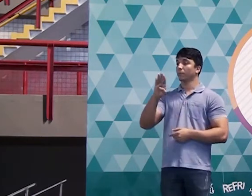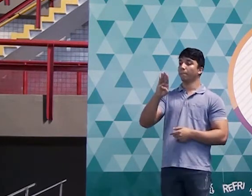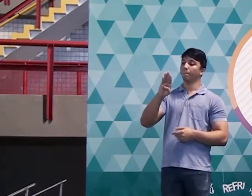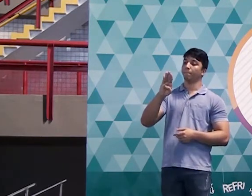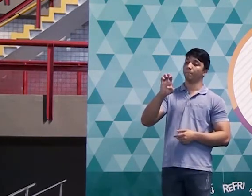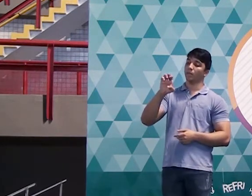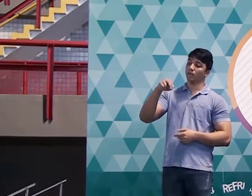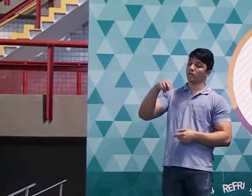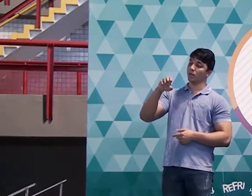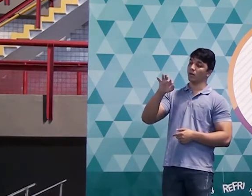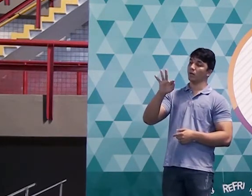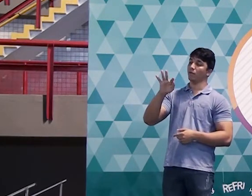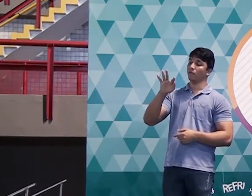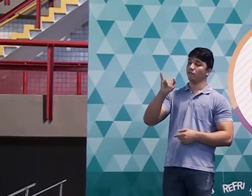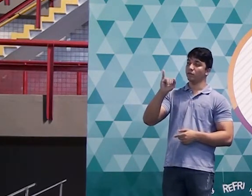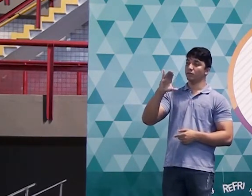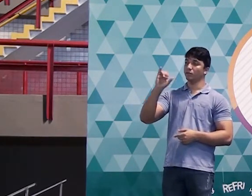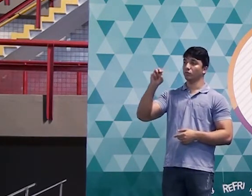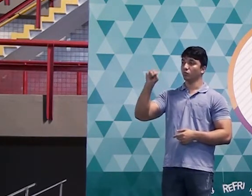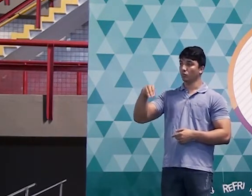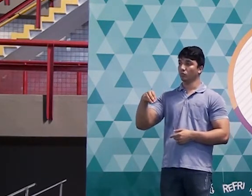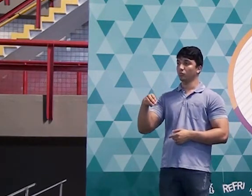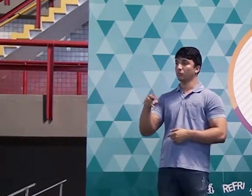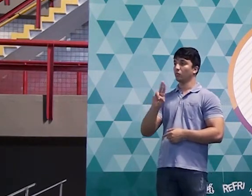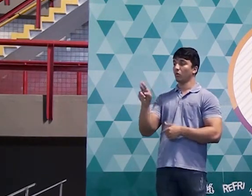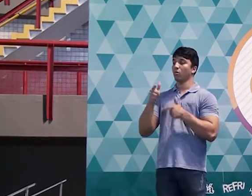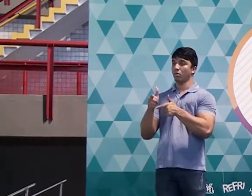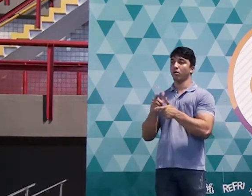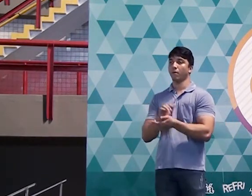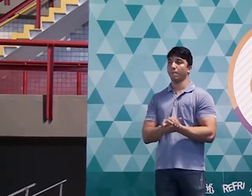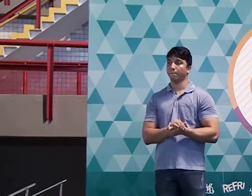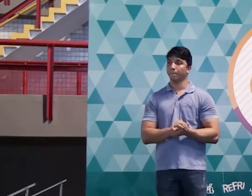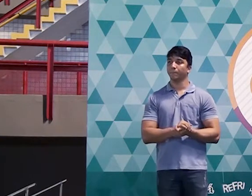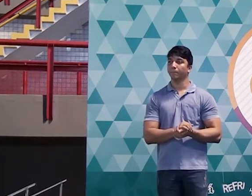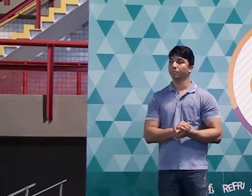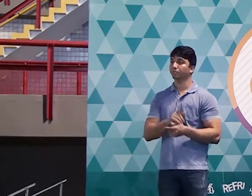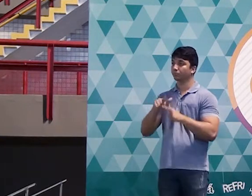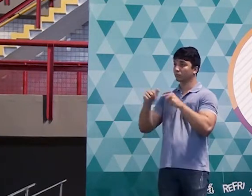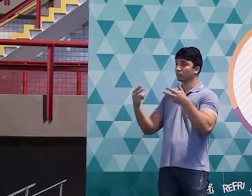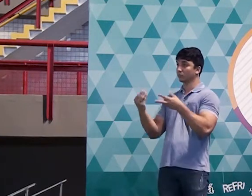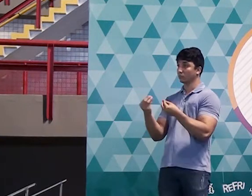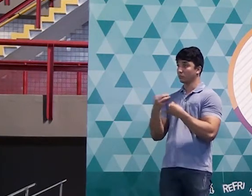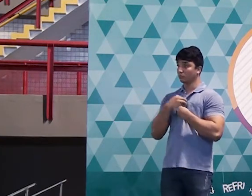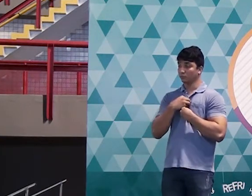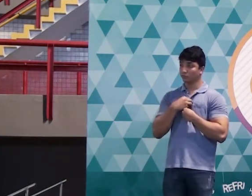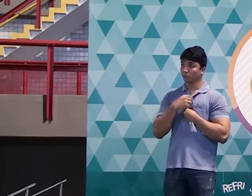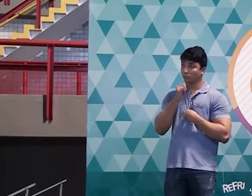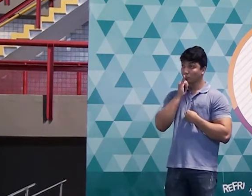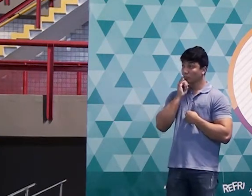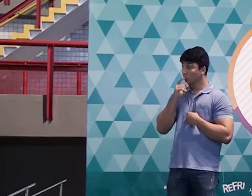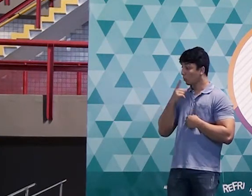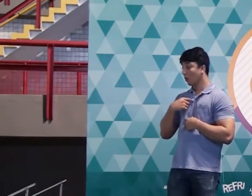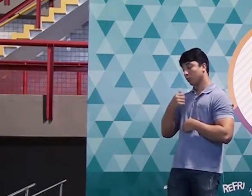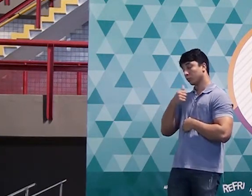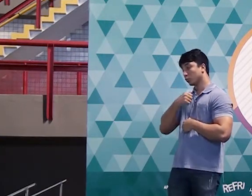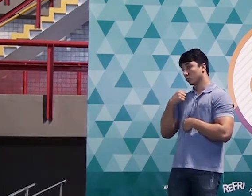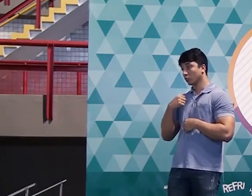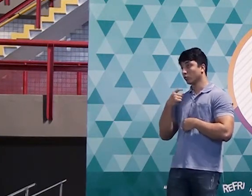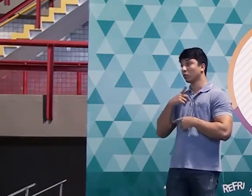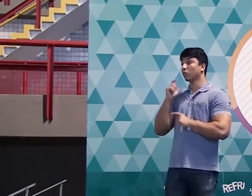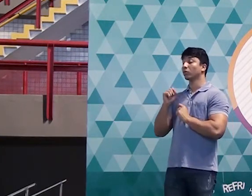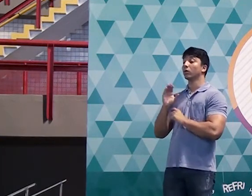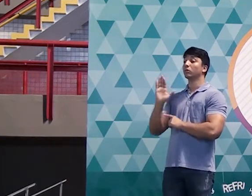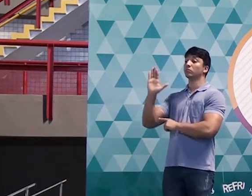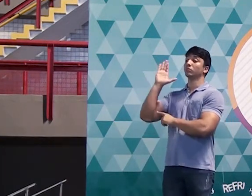Beneficium. Só isso. Você que prometeu, promete uma coisa chamada